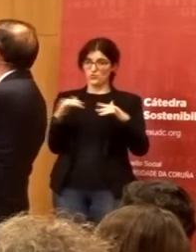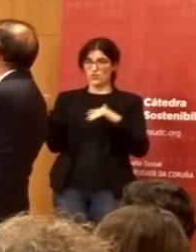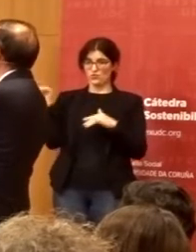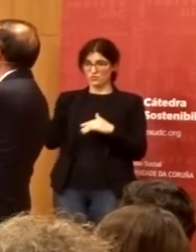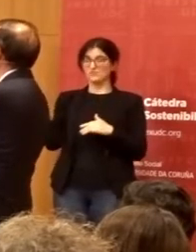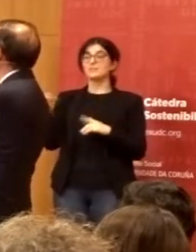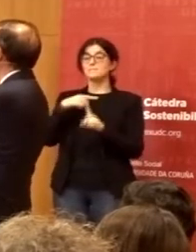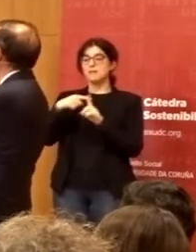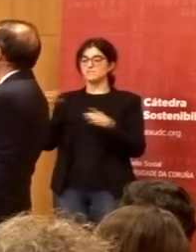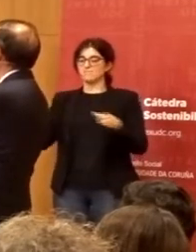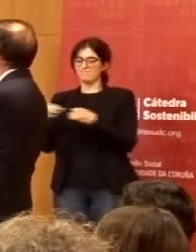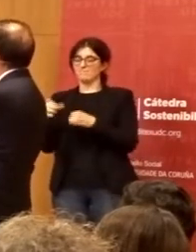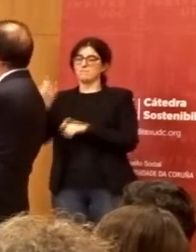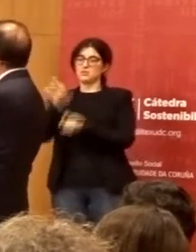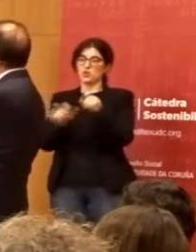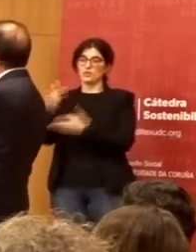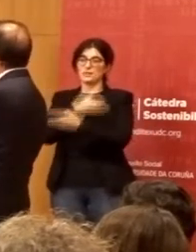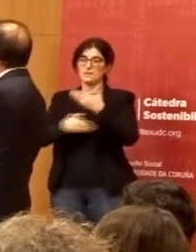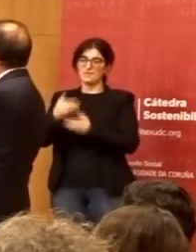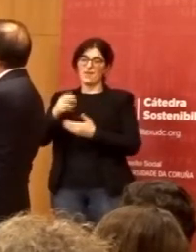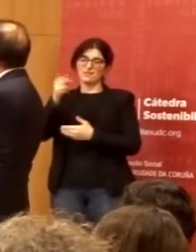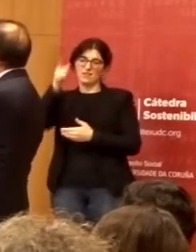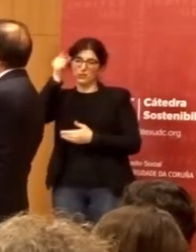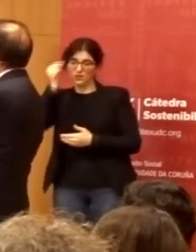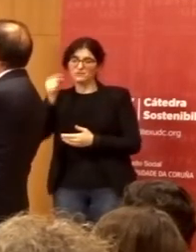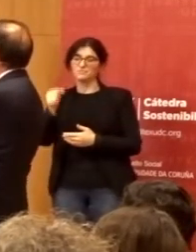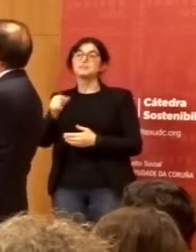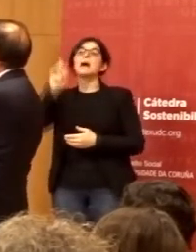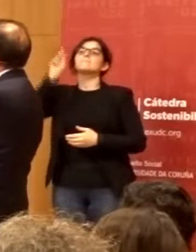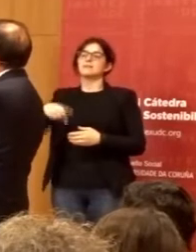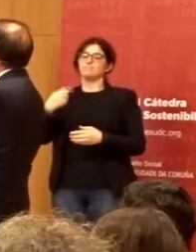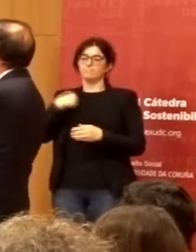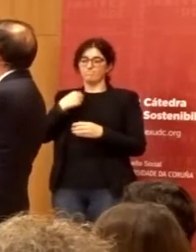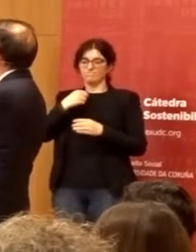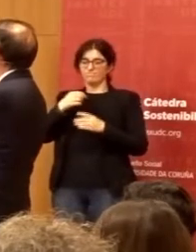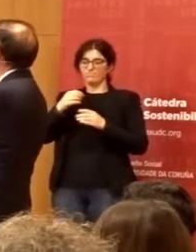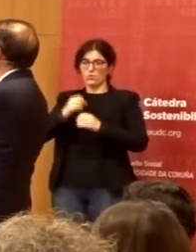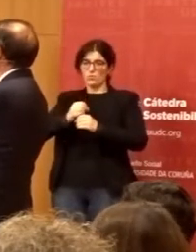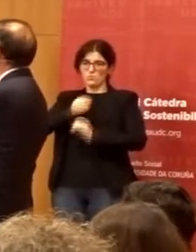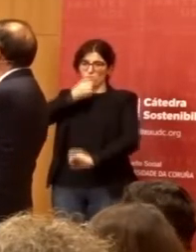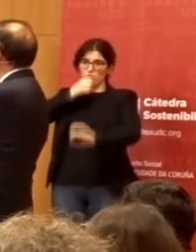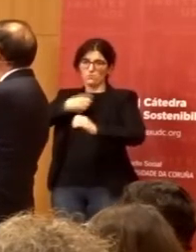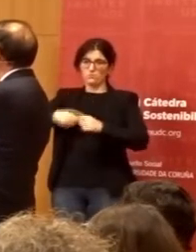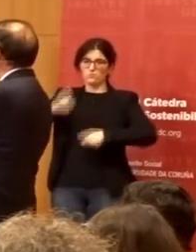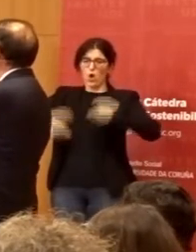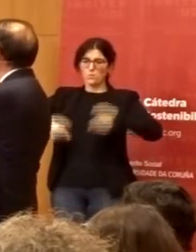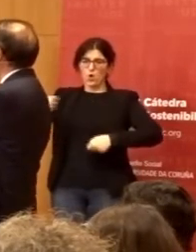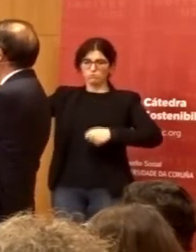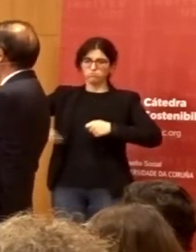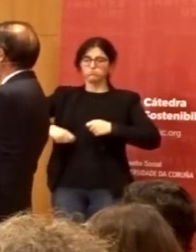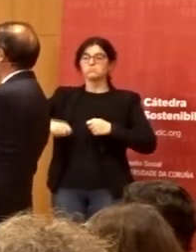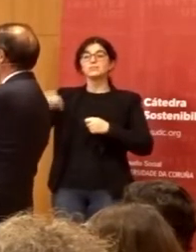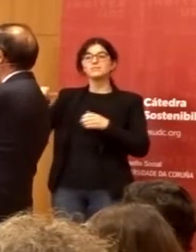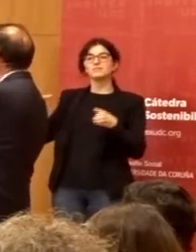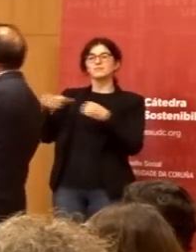equipo para personas con discapacidad intelectual, y hay más. También toco el bombo en una de las bandas de mi ciudad, en la Federación Iguoria, a la que